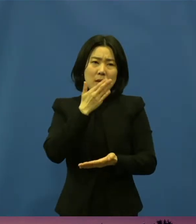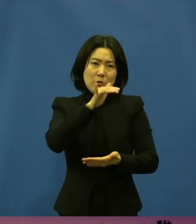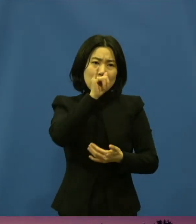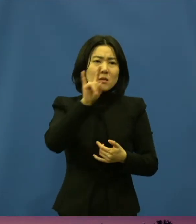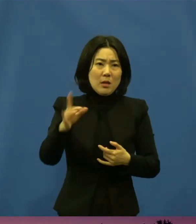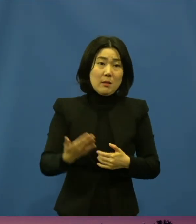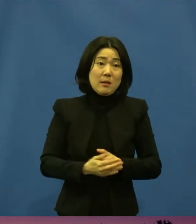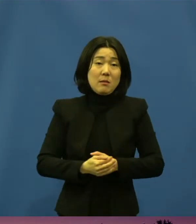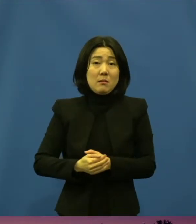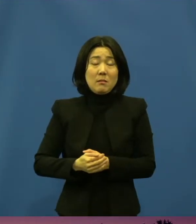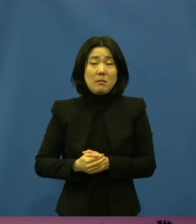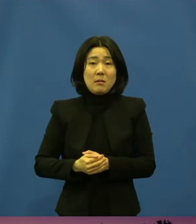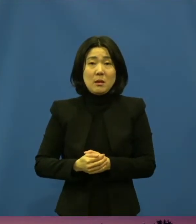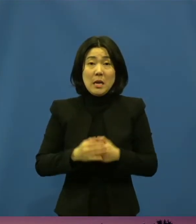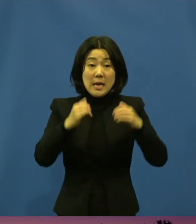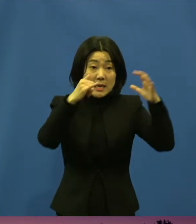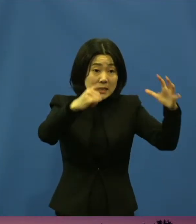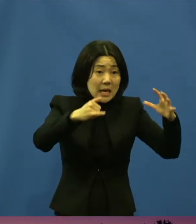세대가 그렇죠.